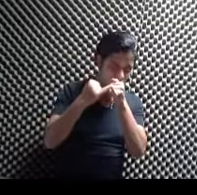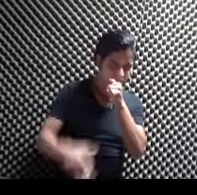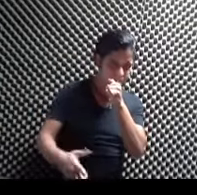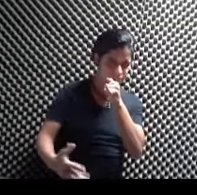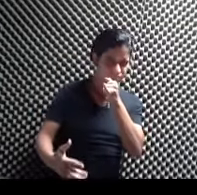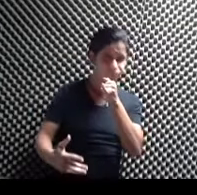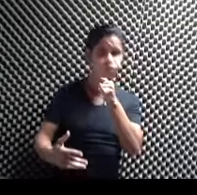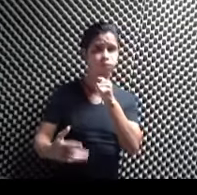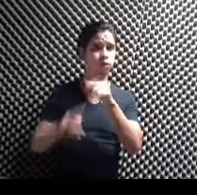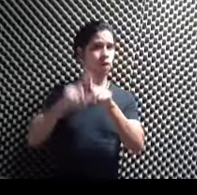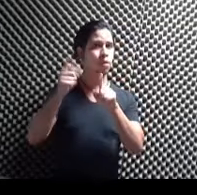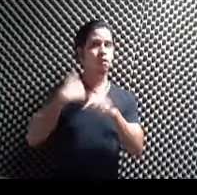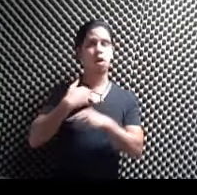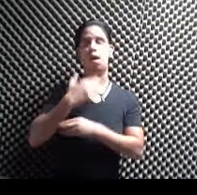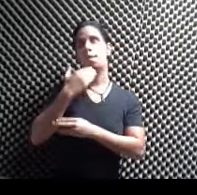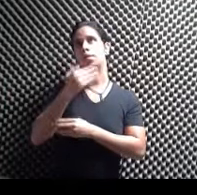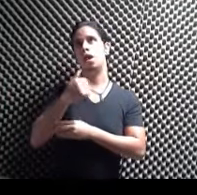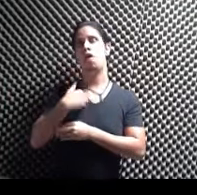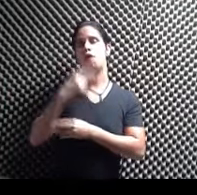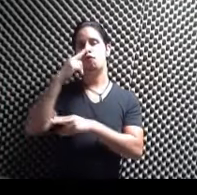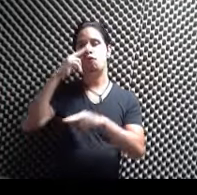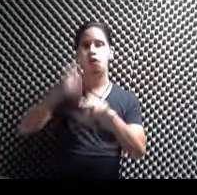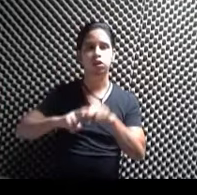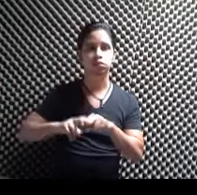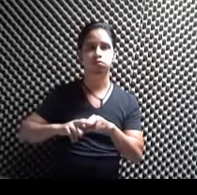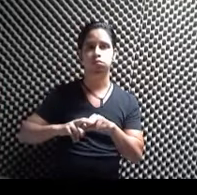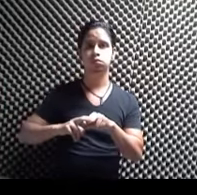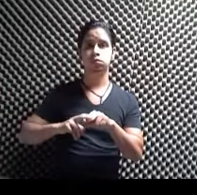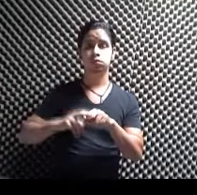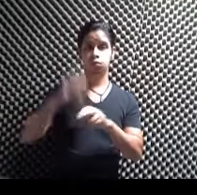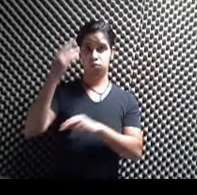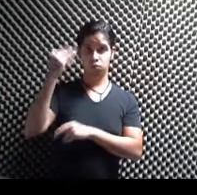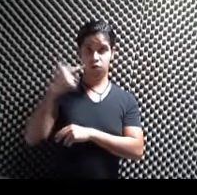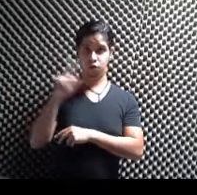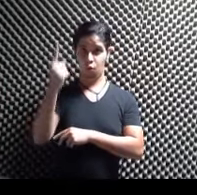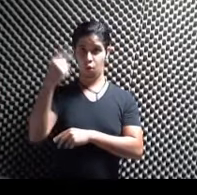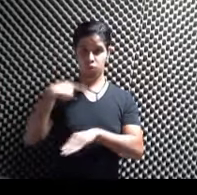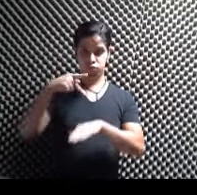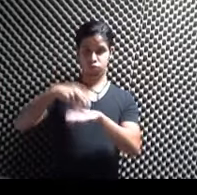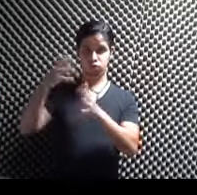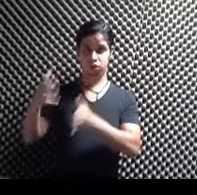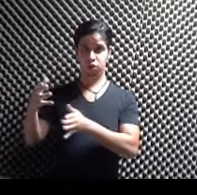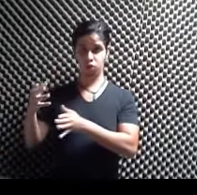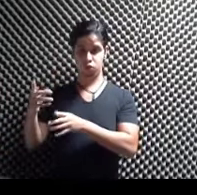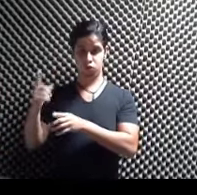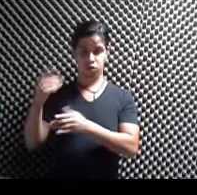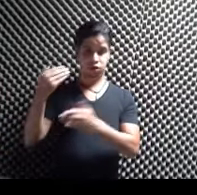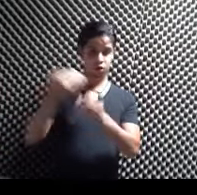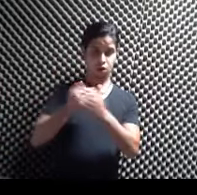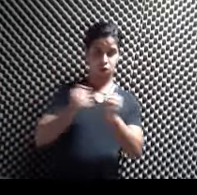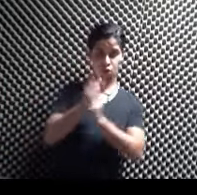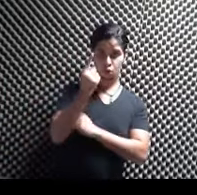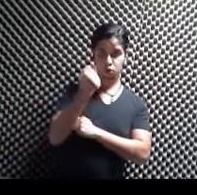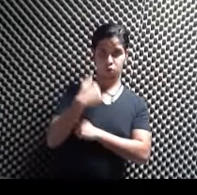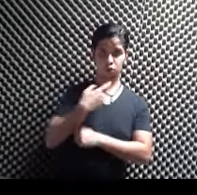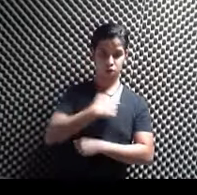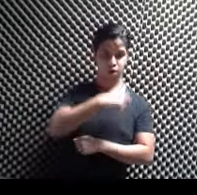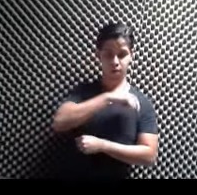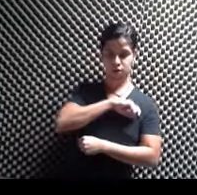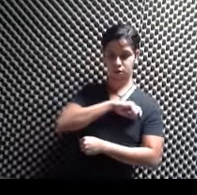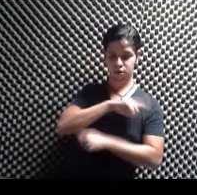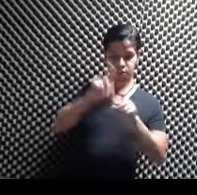una pantalla. Que fue bien gracioso, porque es como, yo digo, ok, un puertorriqueño que va con un español a hacer un cortometraje con otro español, pero de